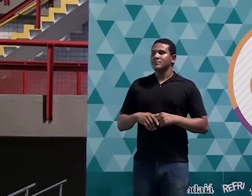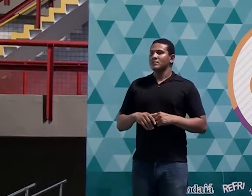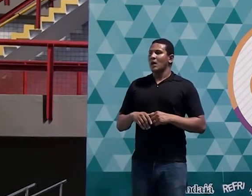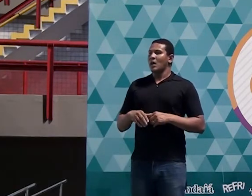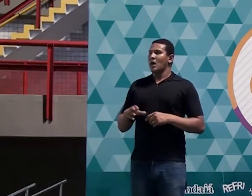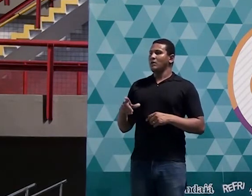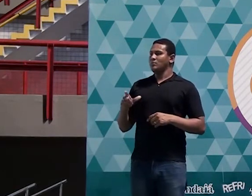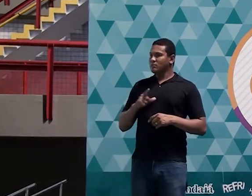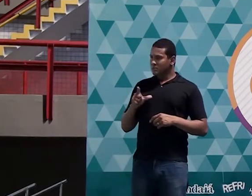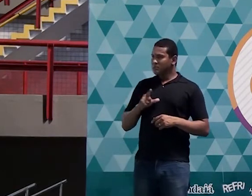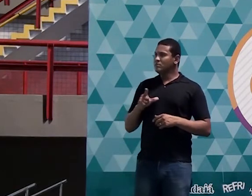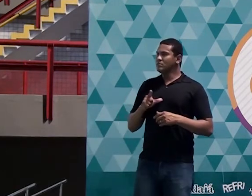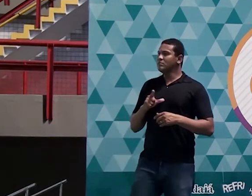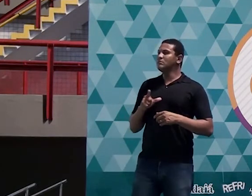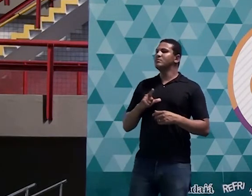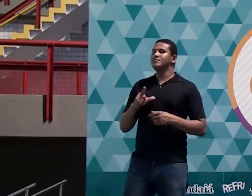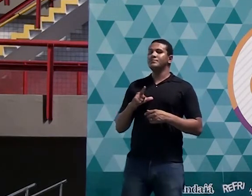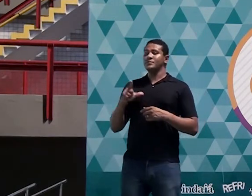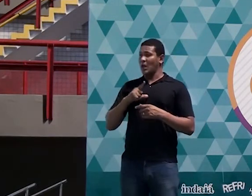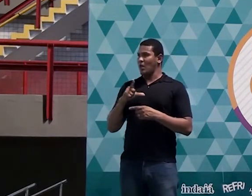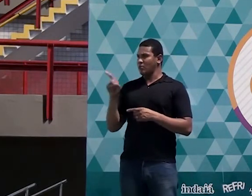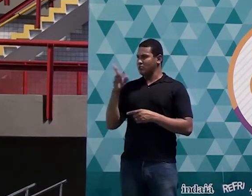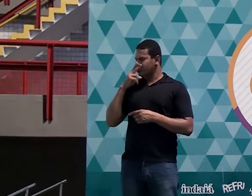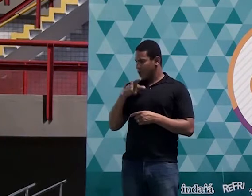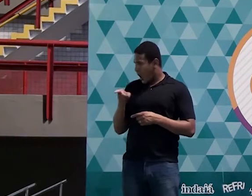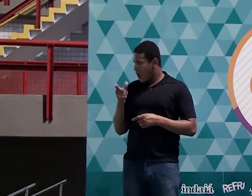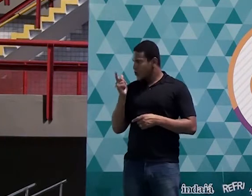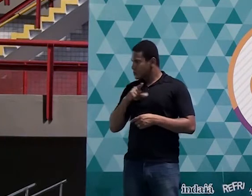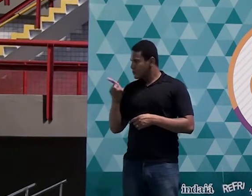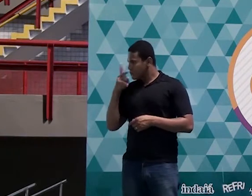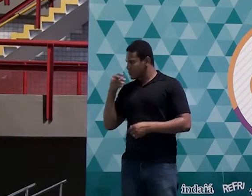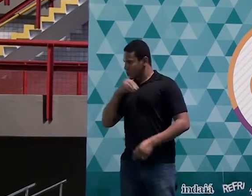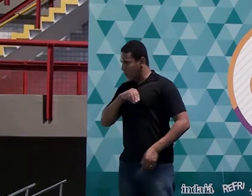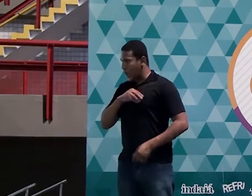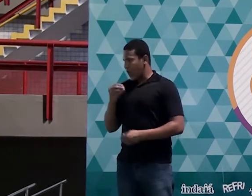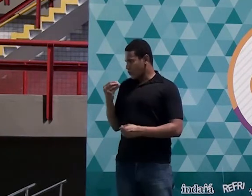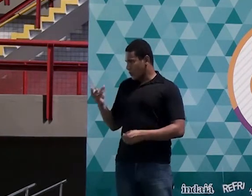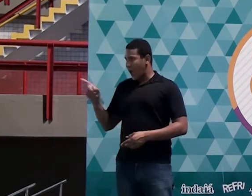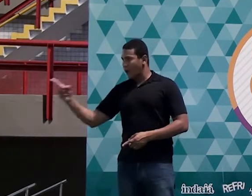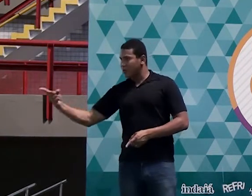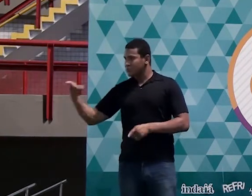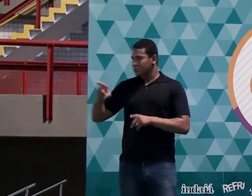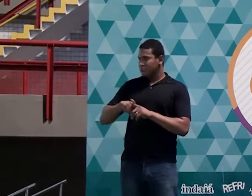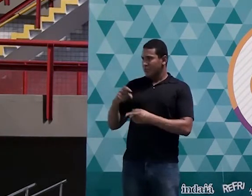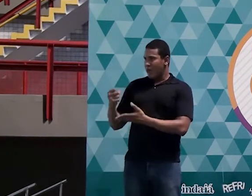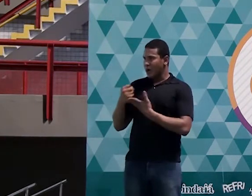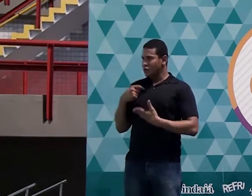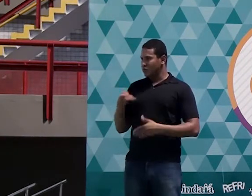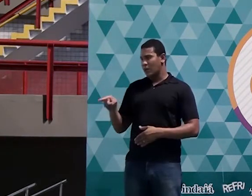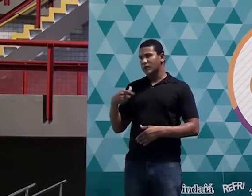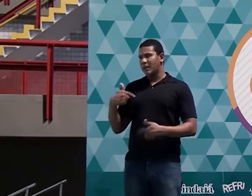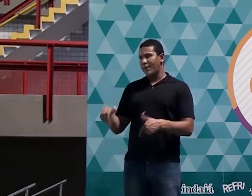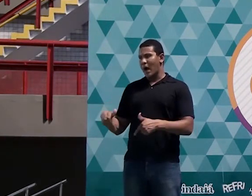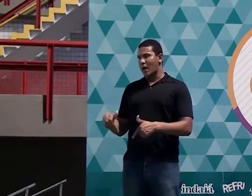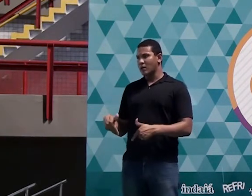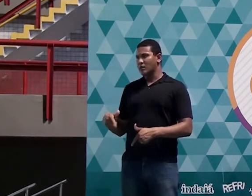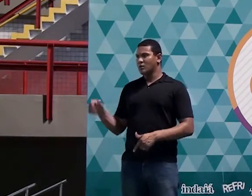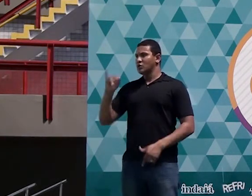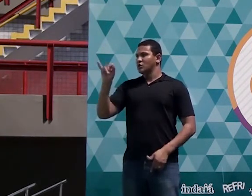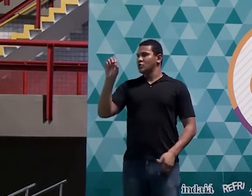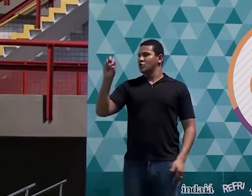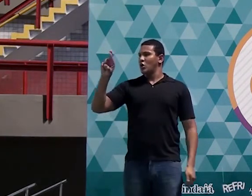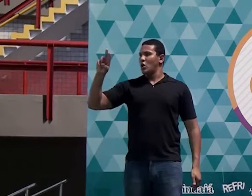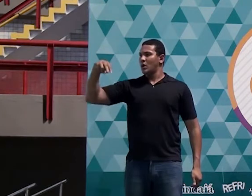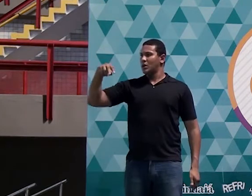Ele contrata uma pessoa para trabalhar para ele, essa pessoa é assalariada, ela é paga. O nome dessa pessoa é